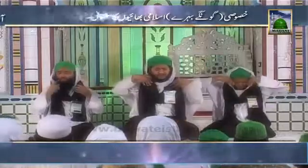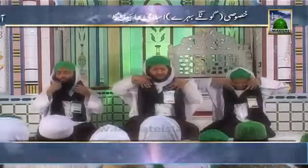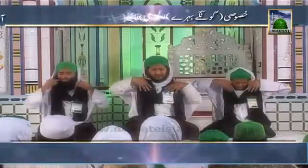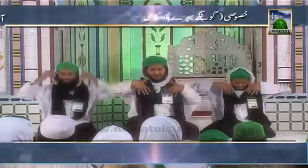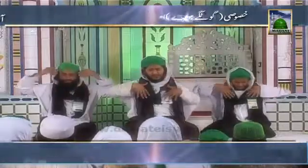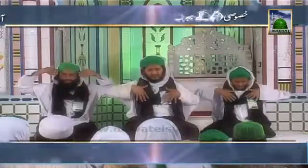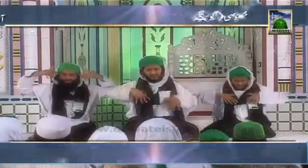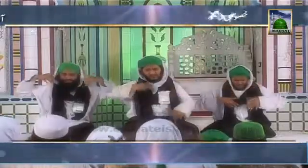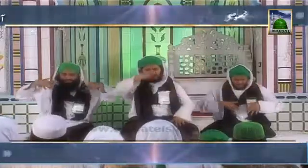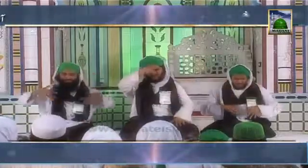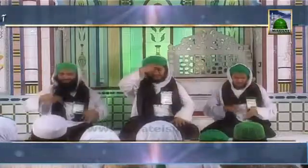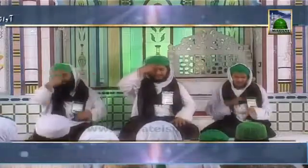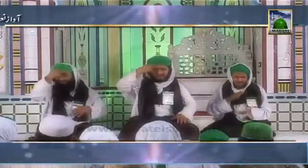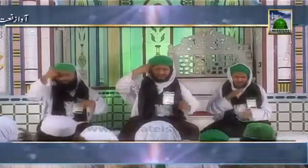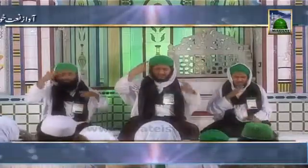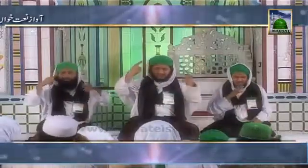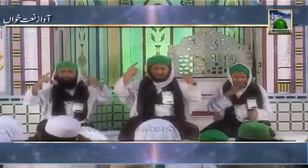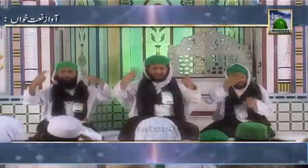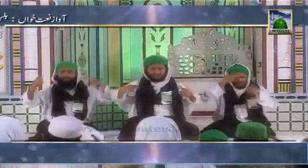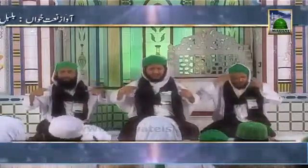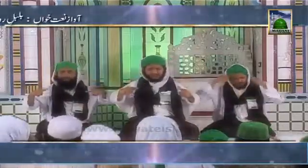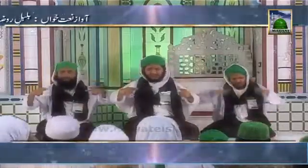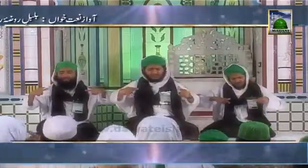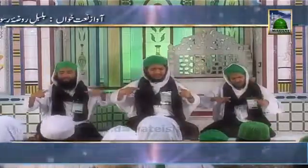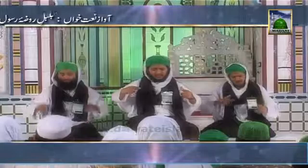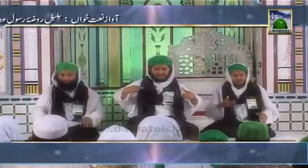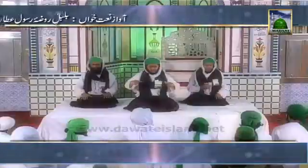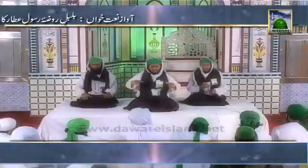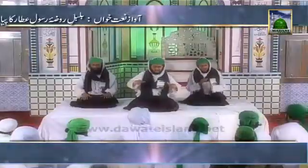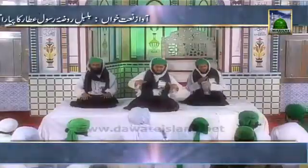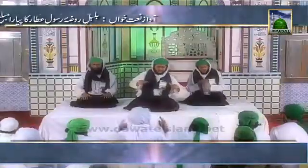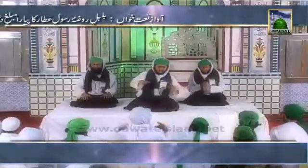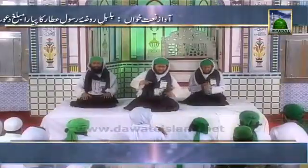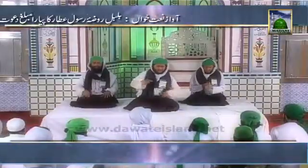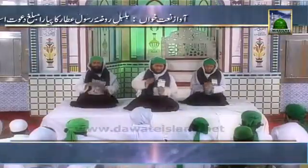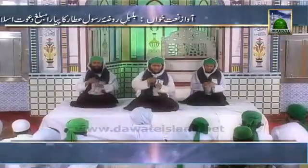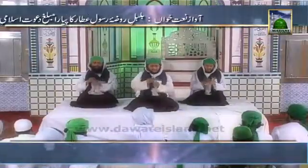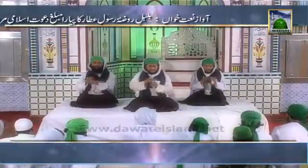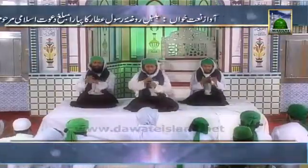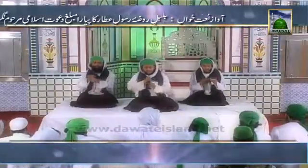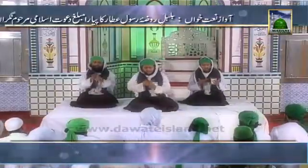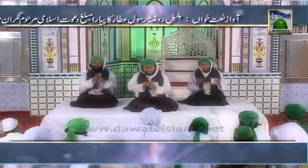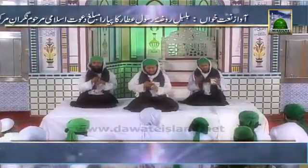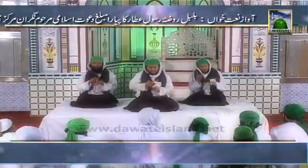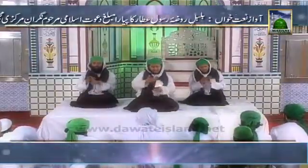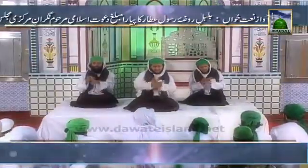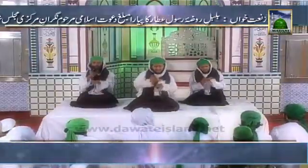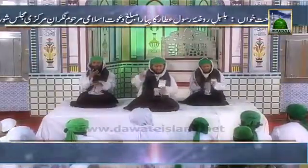خون میں نہائے طائف میں حق کی راہ میں